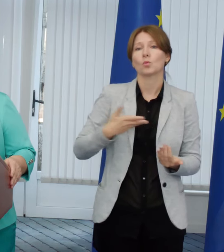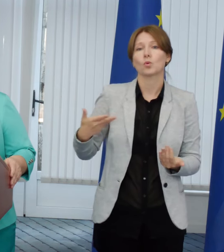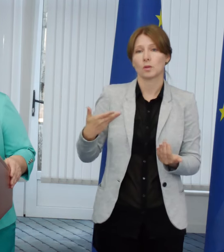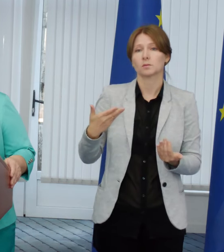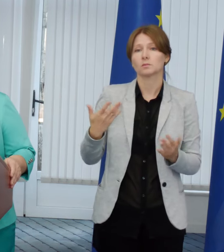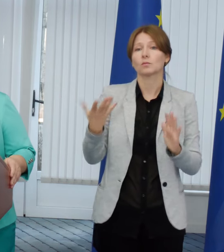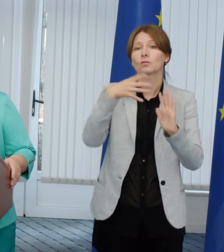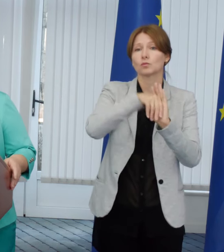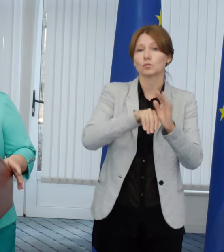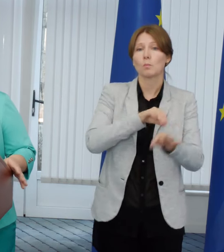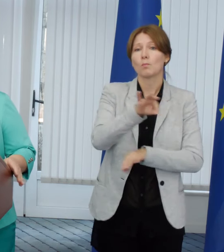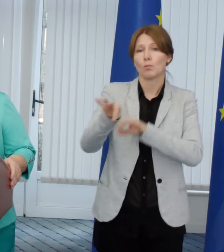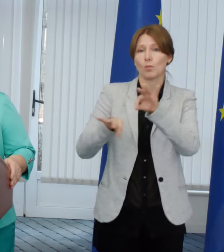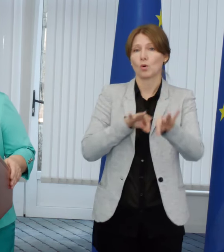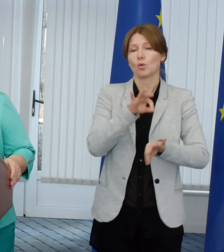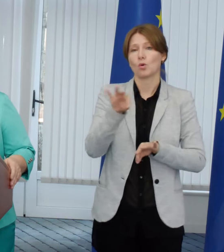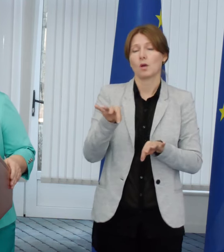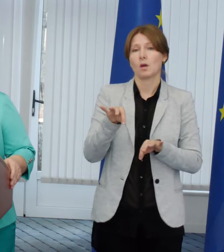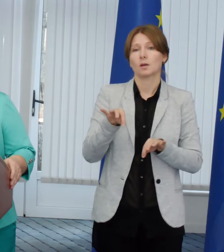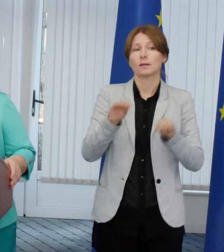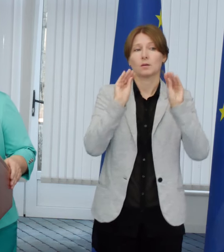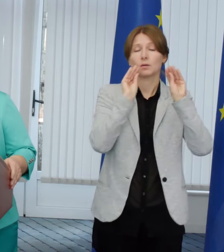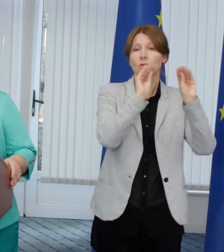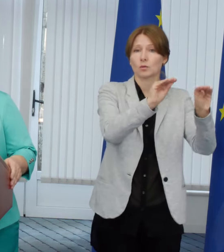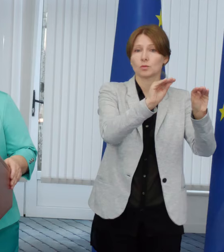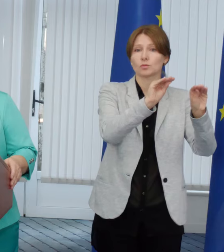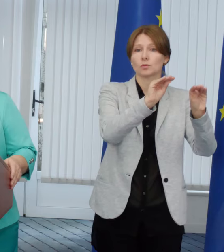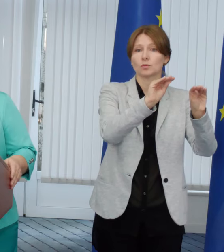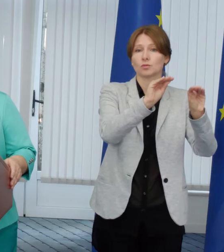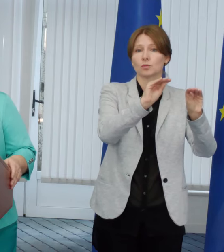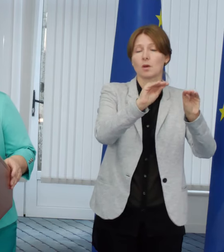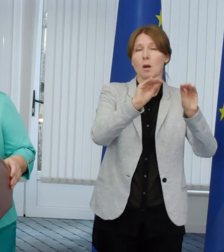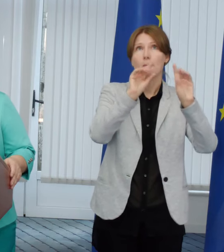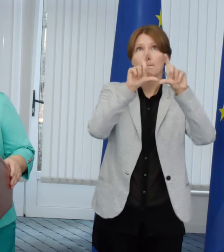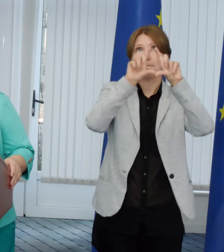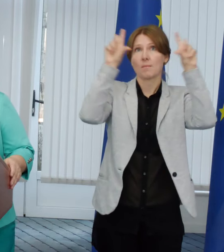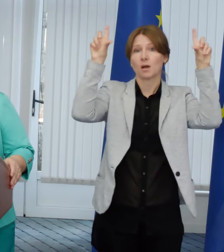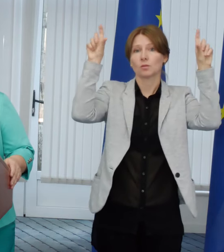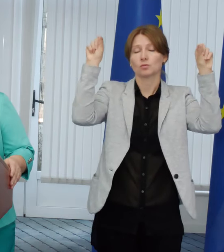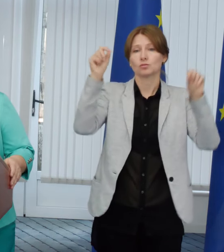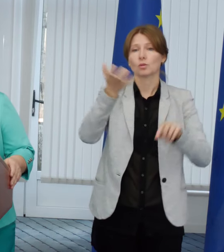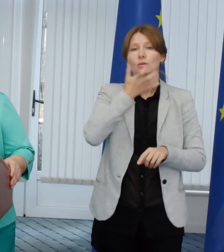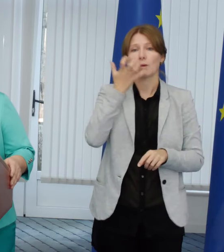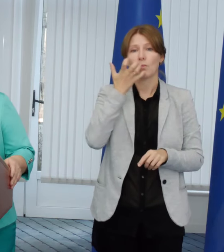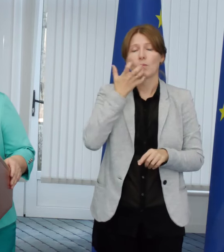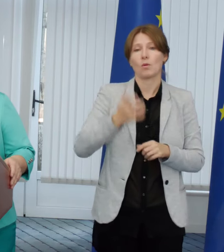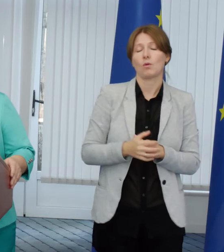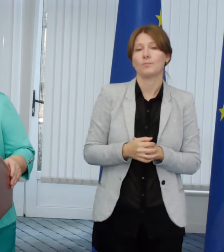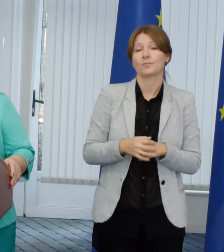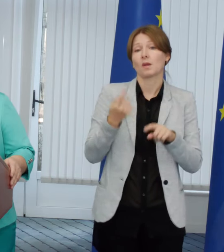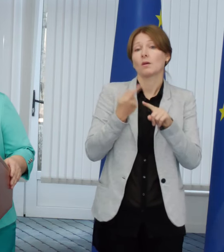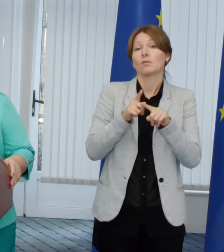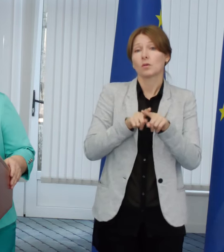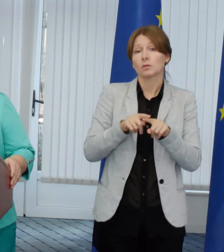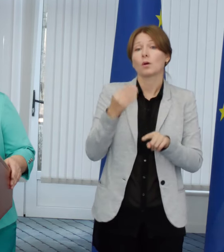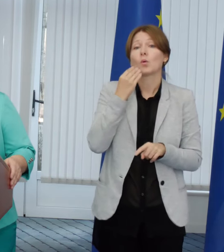într-un proiect pentru instalarea panourilor fotovoltaice. Desigur, toate acestea ne vor ajuta